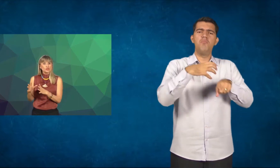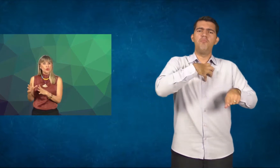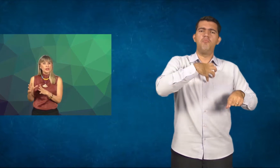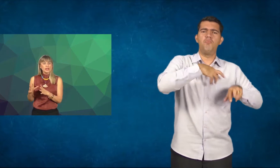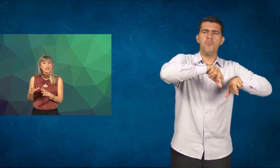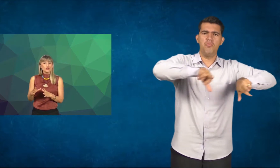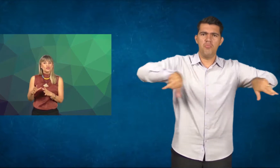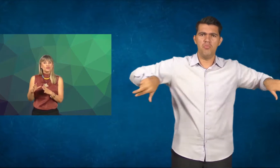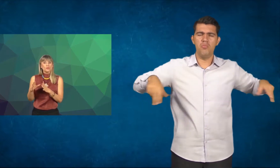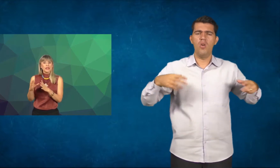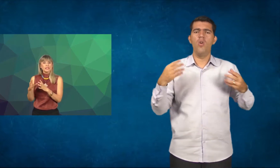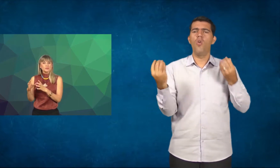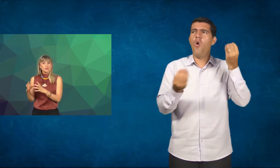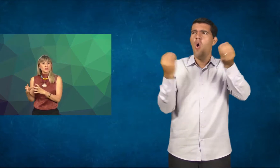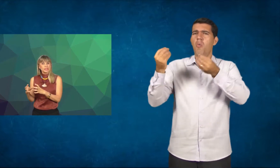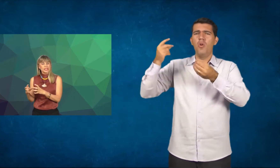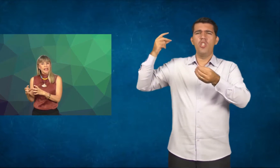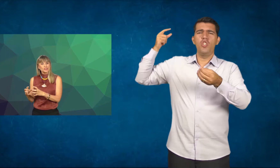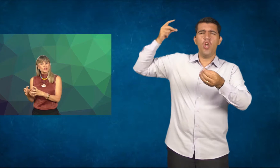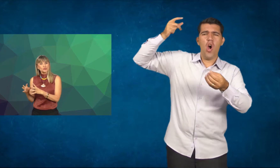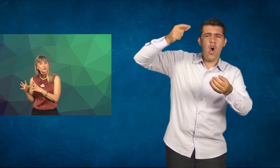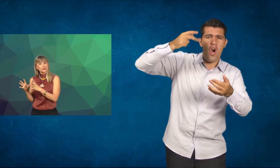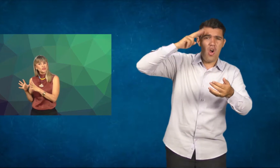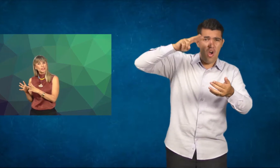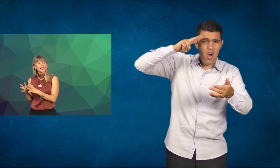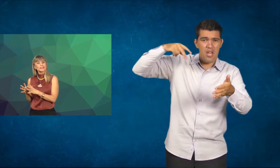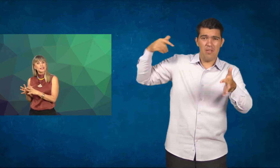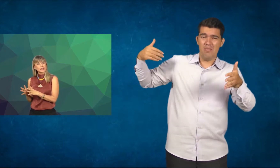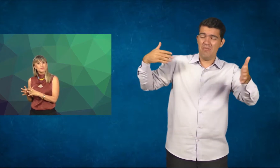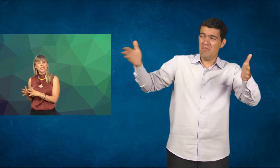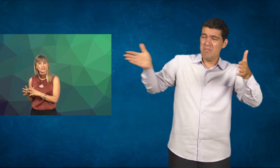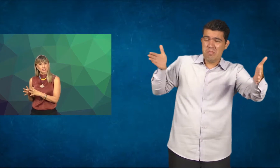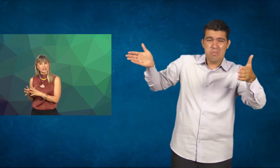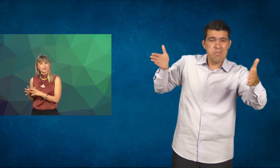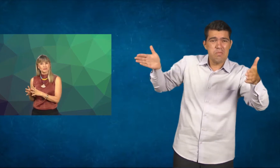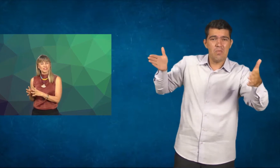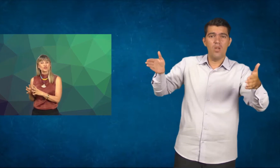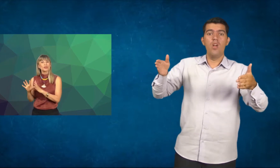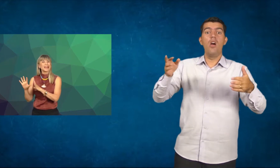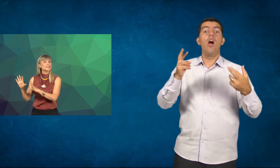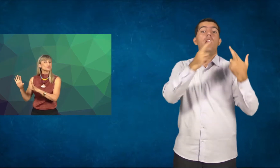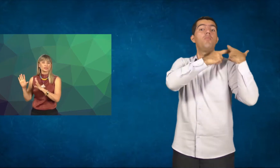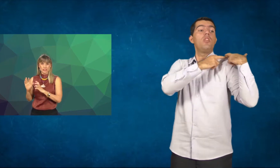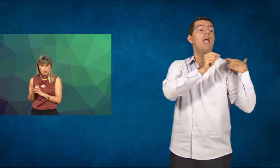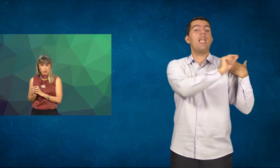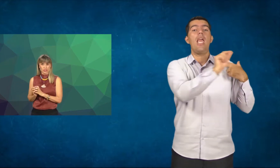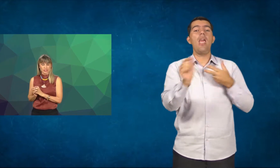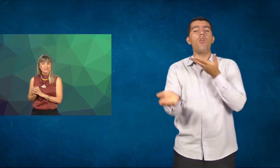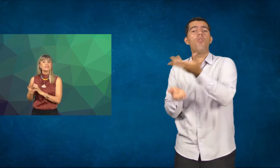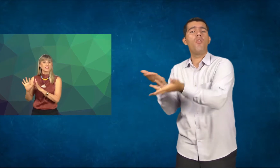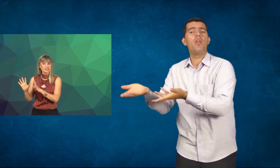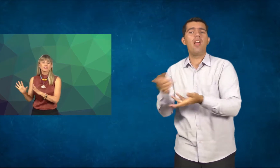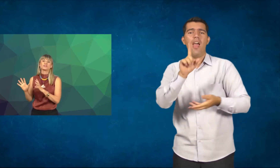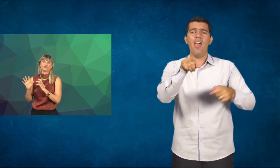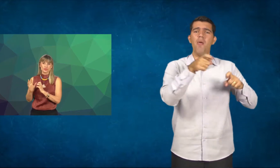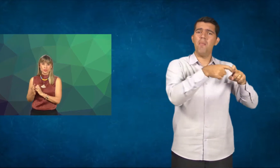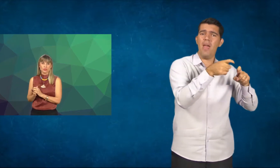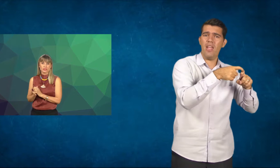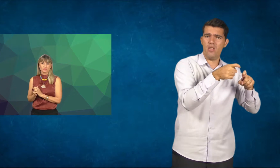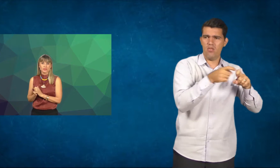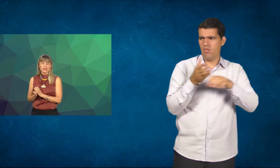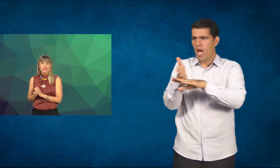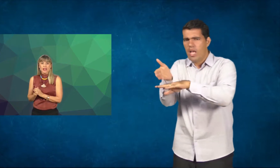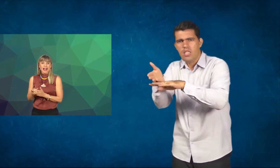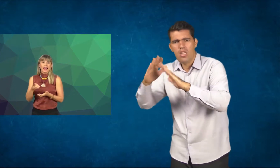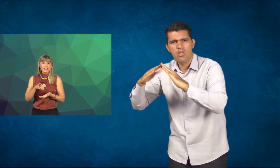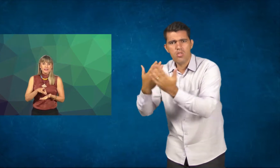período da história sobre a responsabilidade dos profissionais da área médica e isolados da escola e sem acesso à